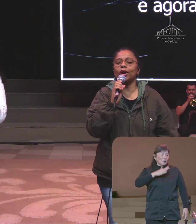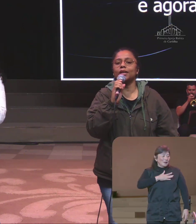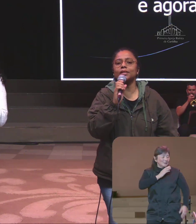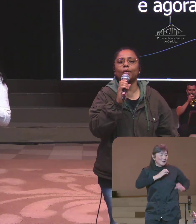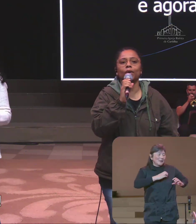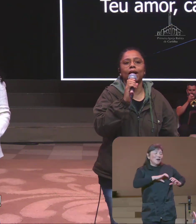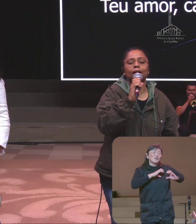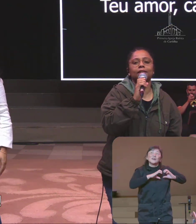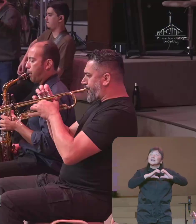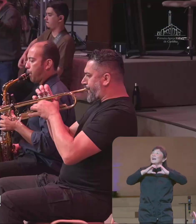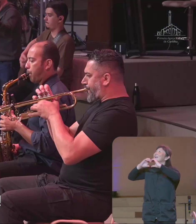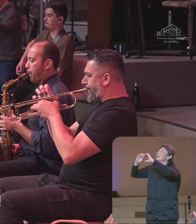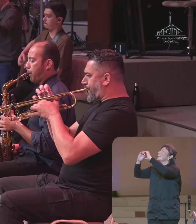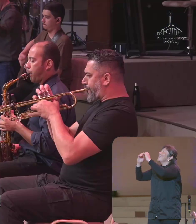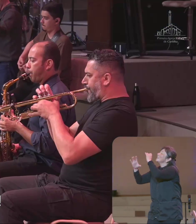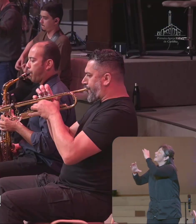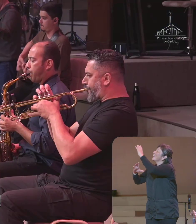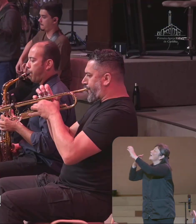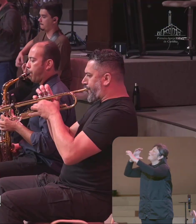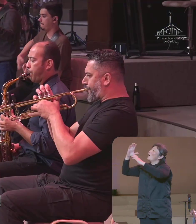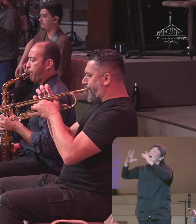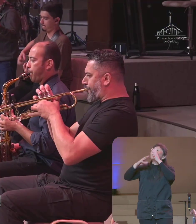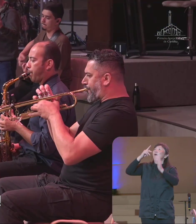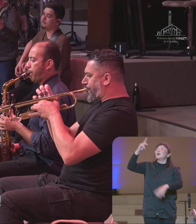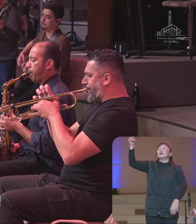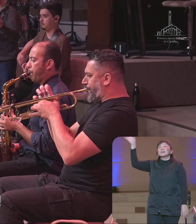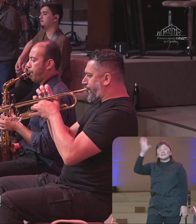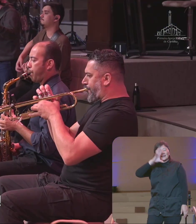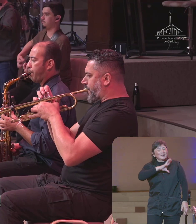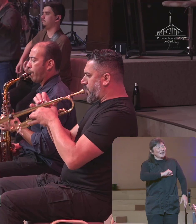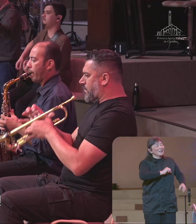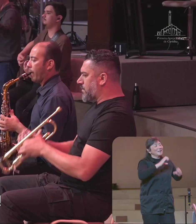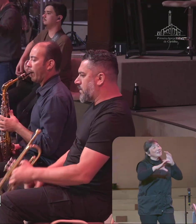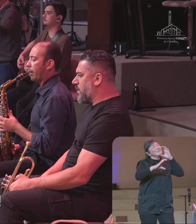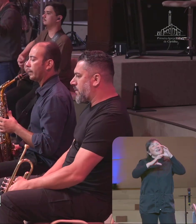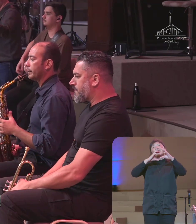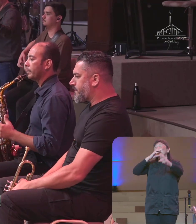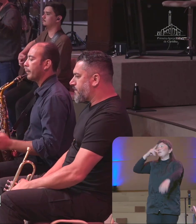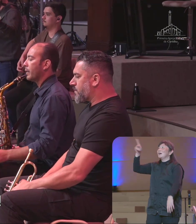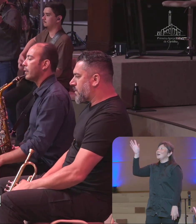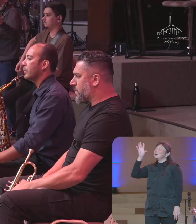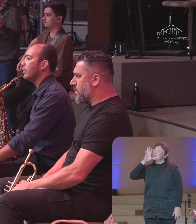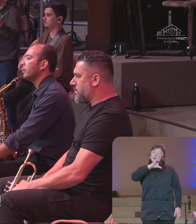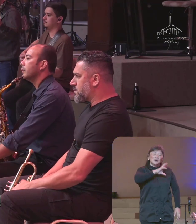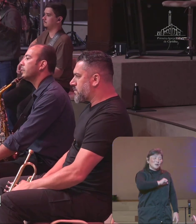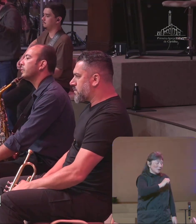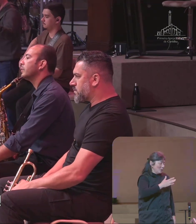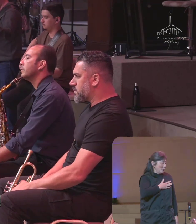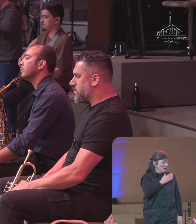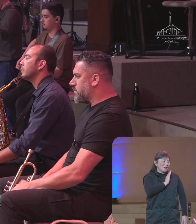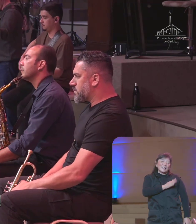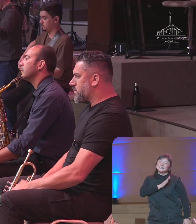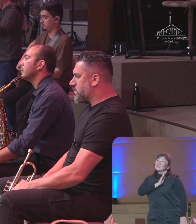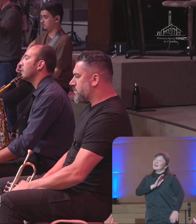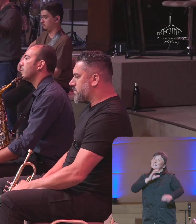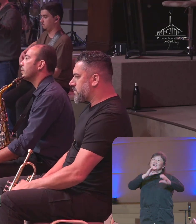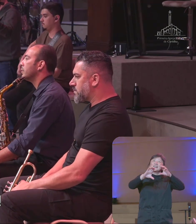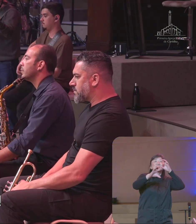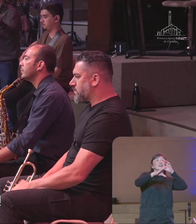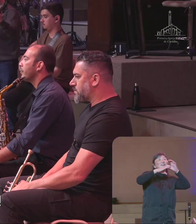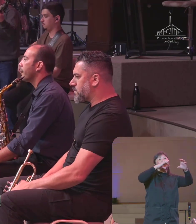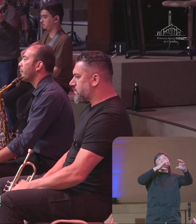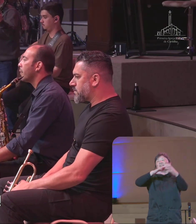meus irmãos, que o Senhor providencie os recursos, que Deus, que o Senhor dê ousadia, que o Senhor vá à frente, abrindo portas dos projetos que o Senhor tem